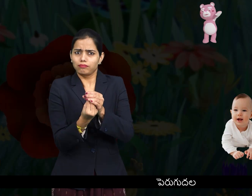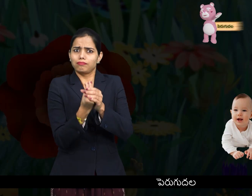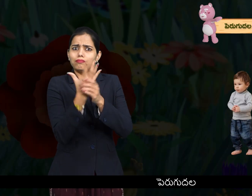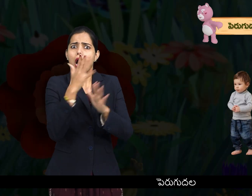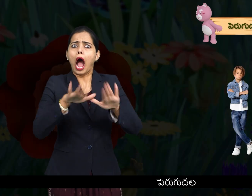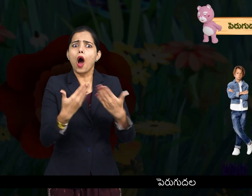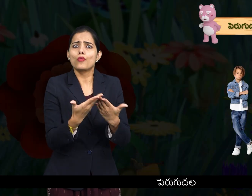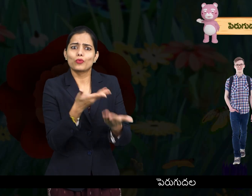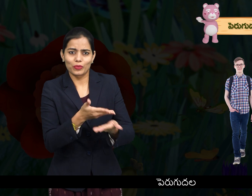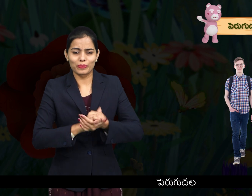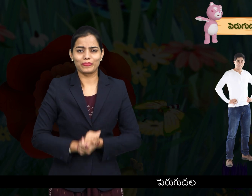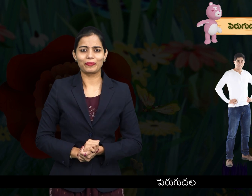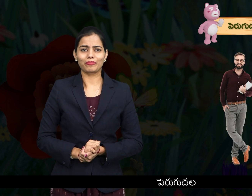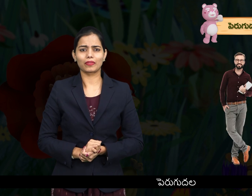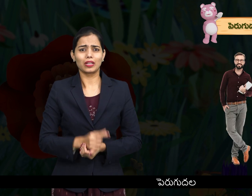పెరుగుదల.